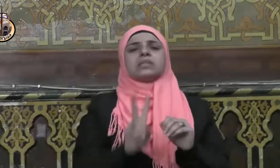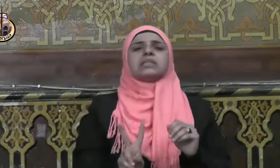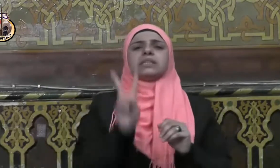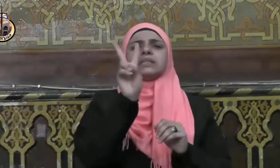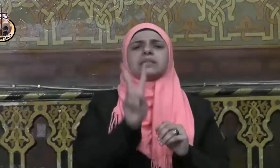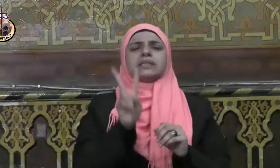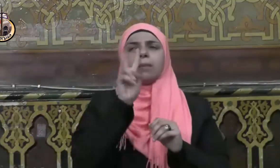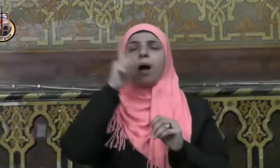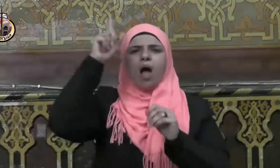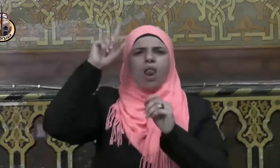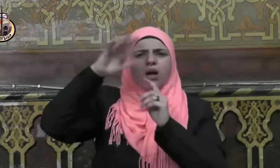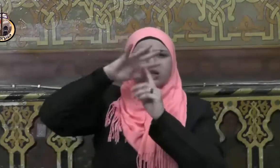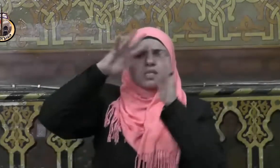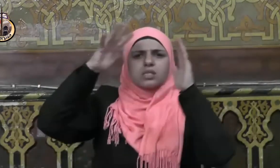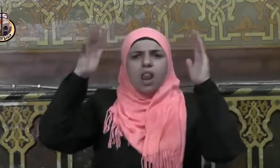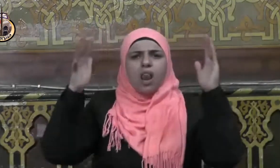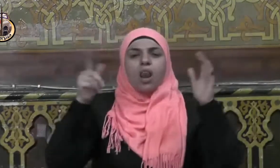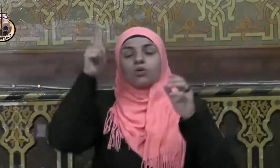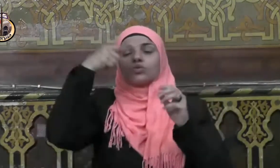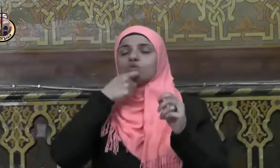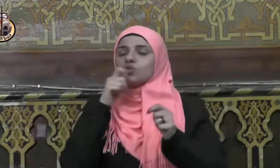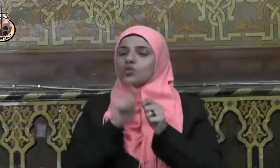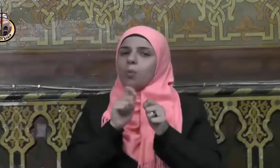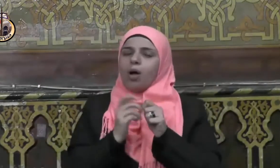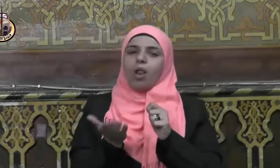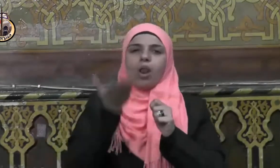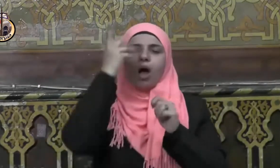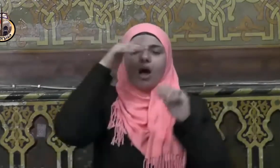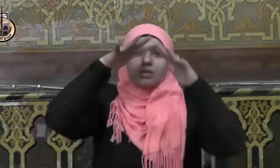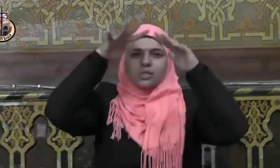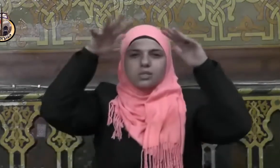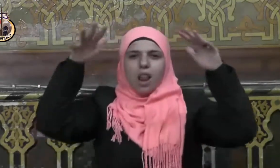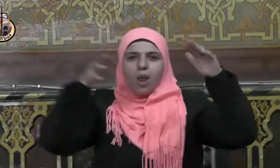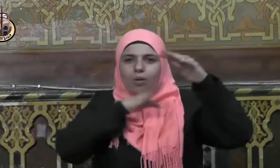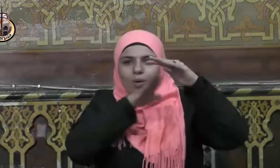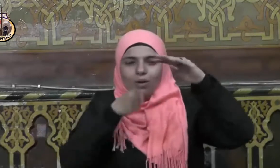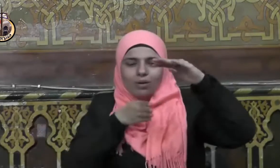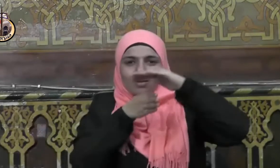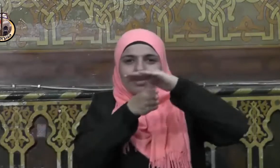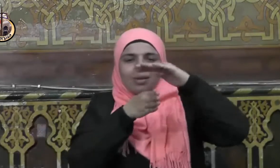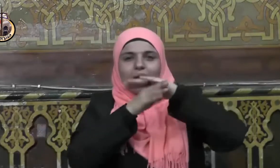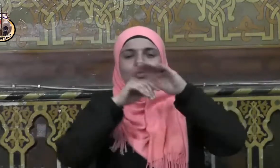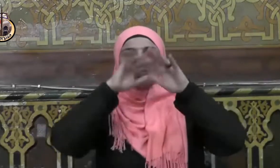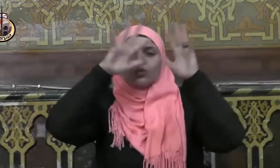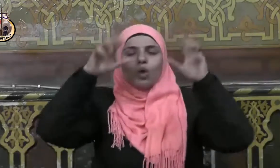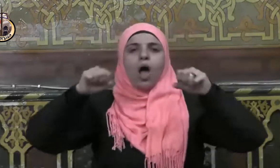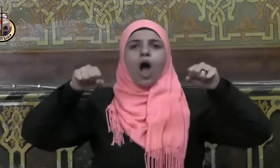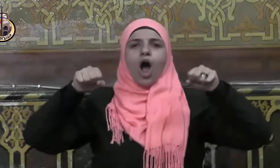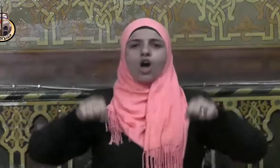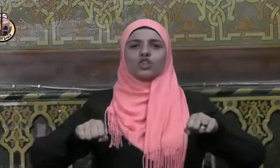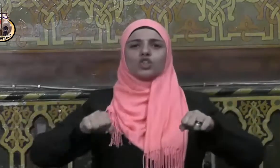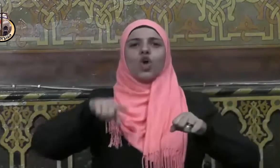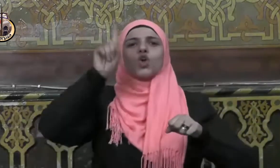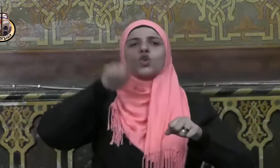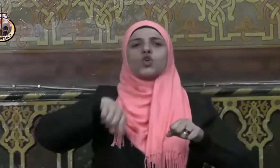يظلهم سبحانه في ظله أو في ظل عرشه يوم لا ظل إلا